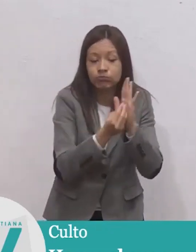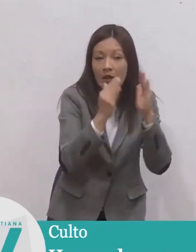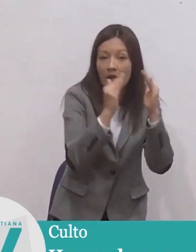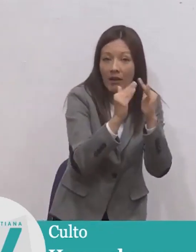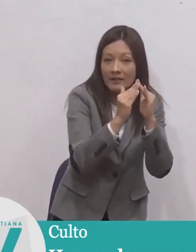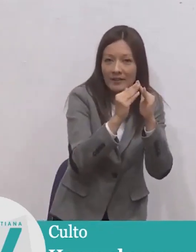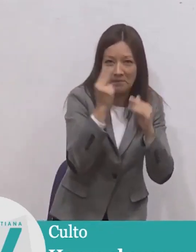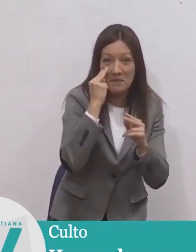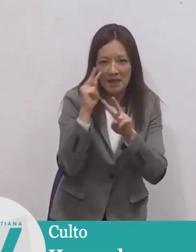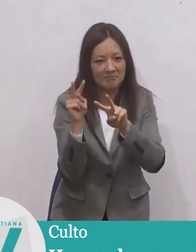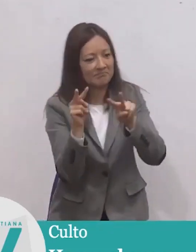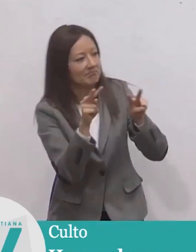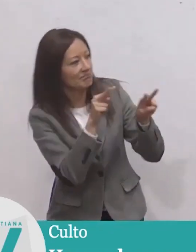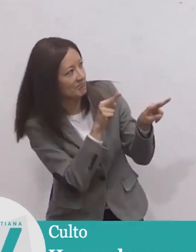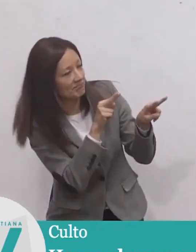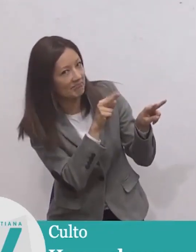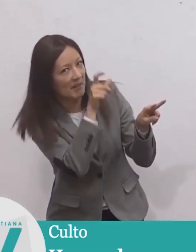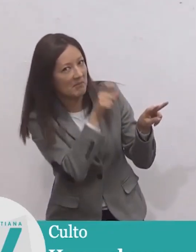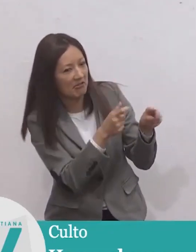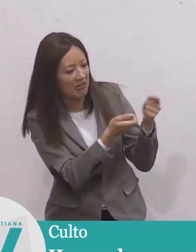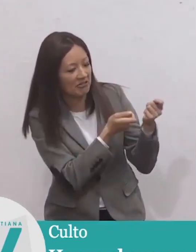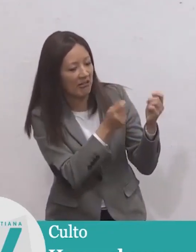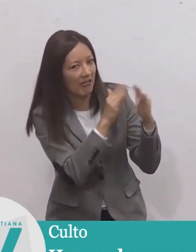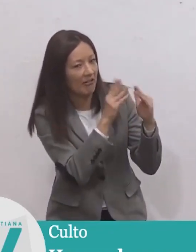Mire un momento al que está a su lado.